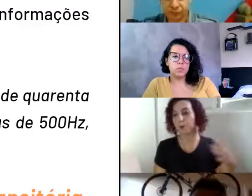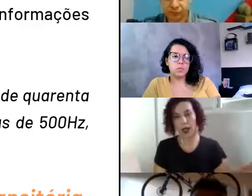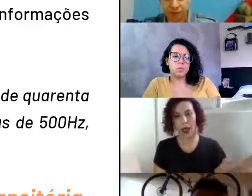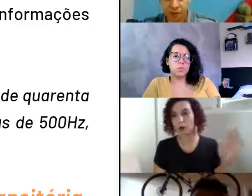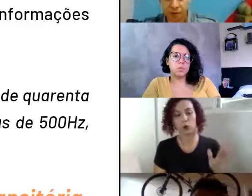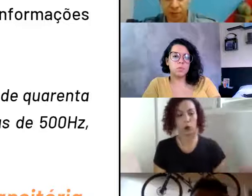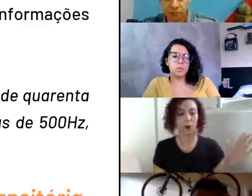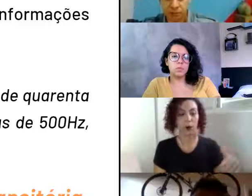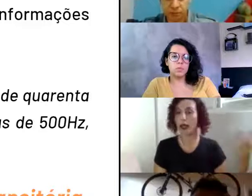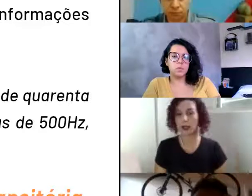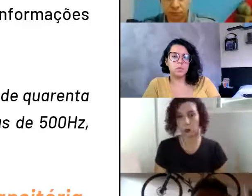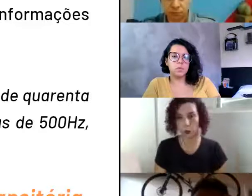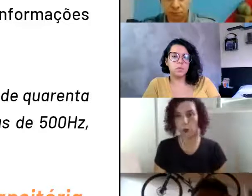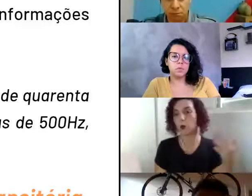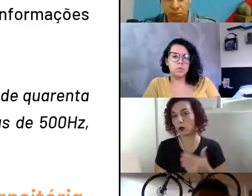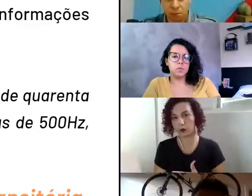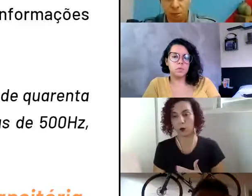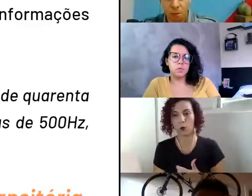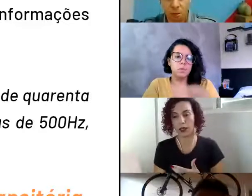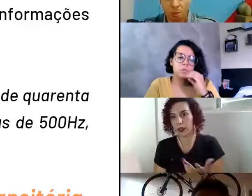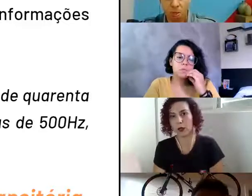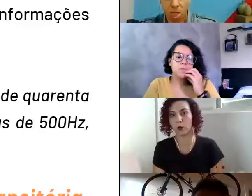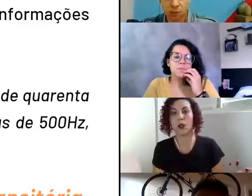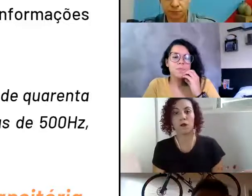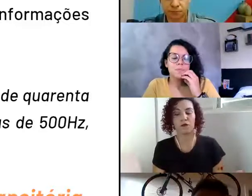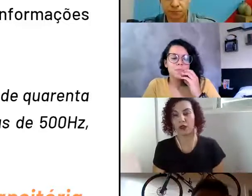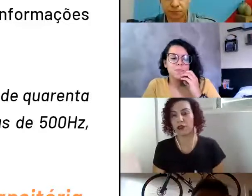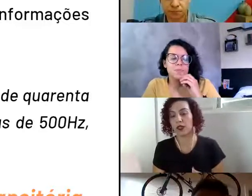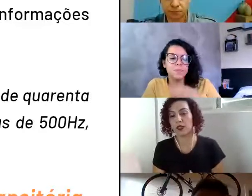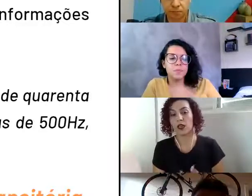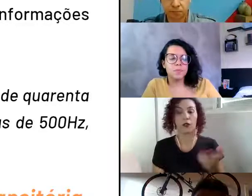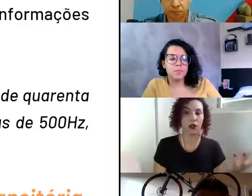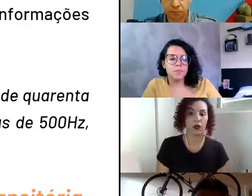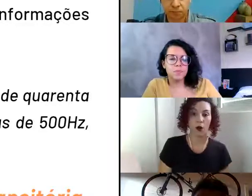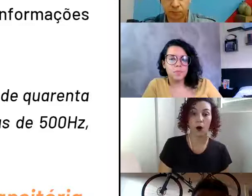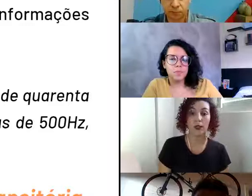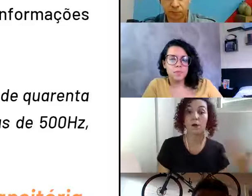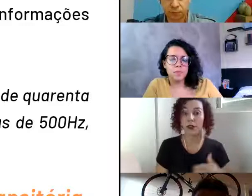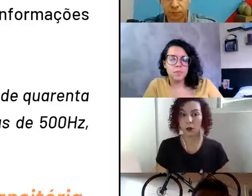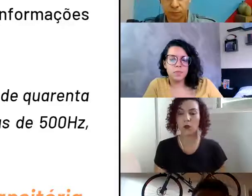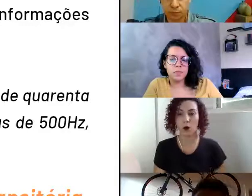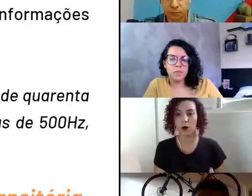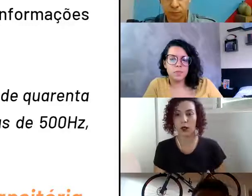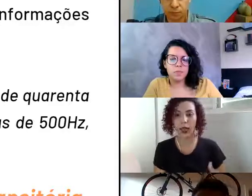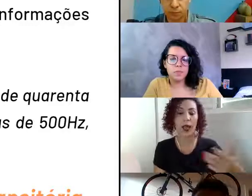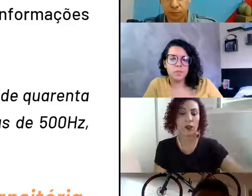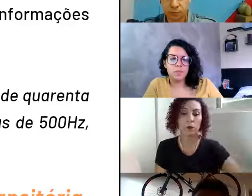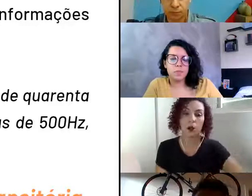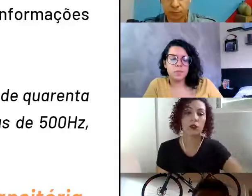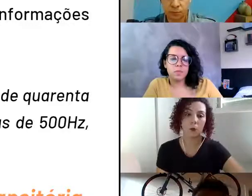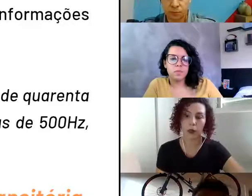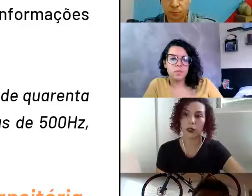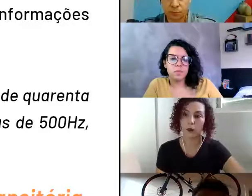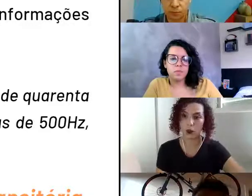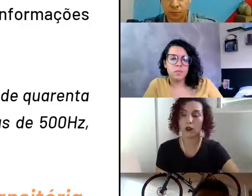pensa, surda porque nasceu surdo ou teve alguma questão talvez infecciosa, mas não só, né? A gente